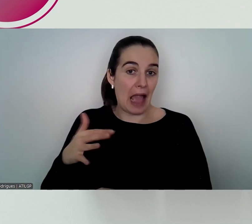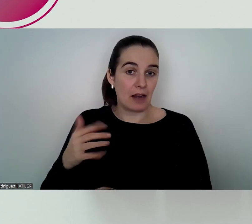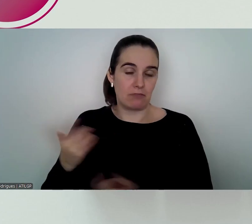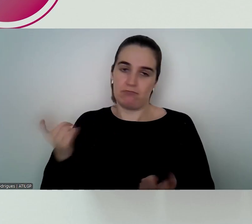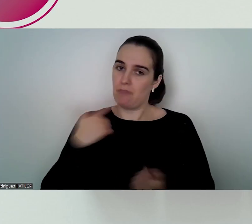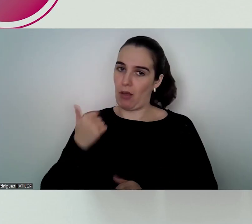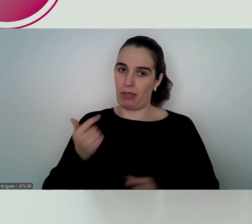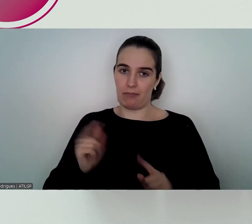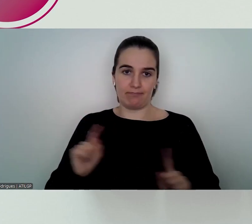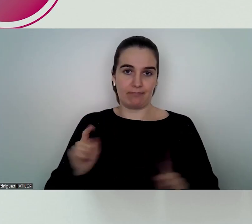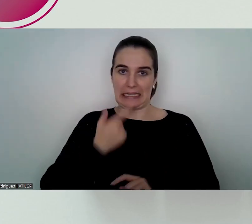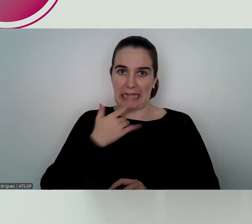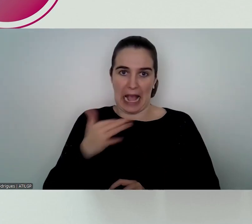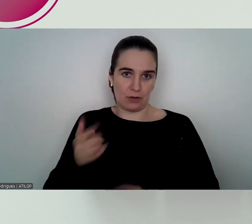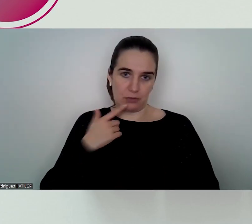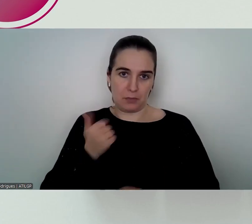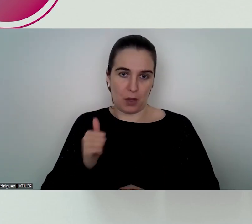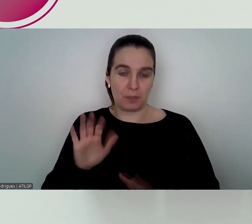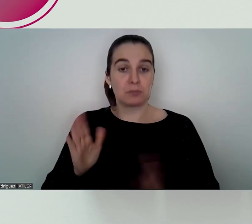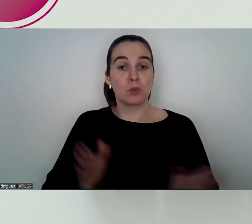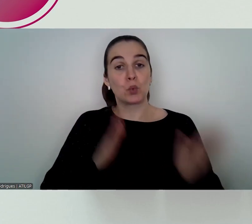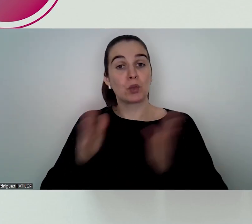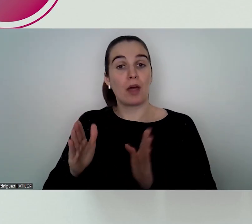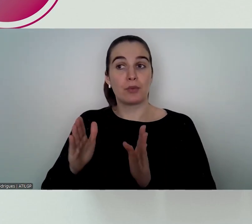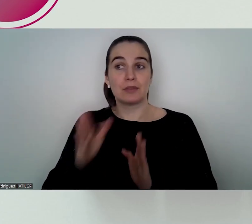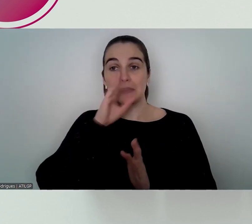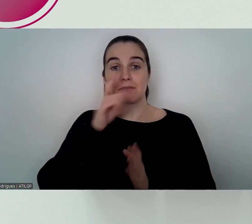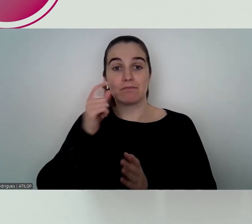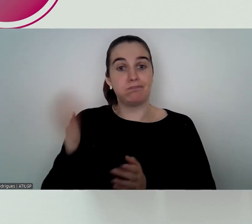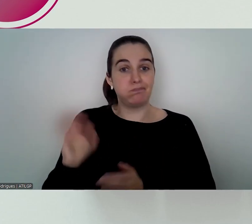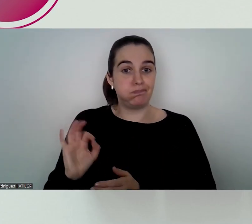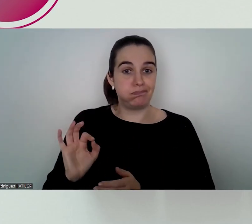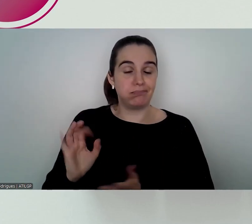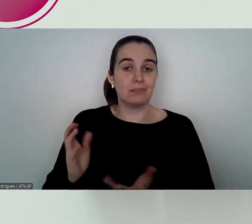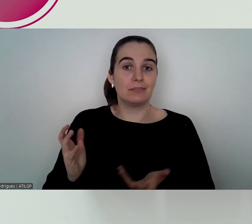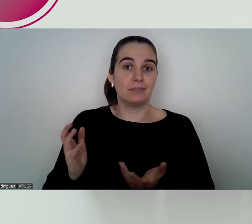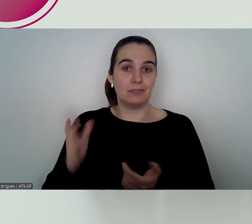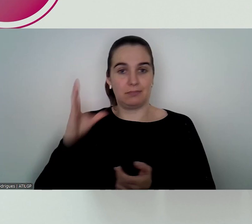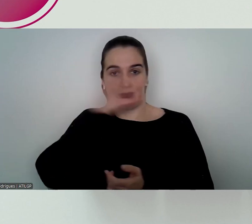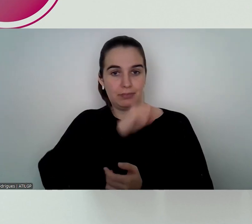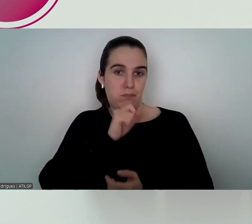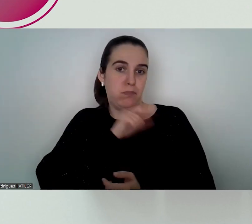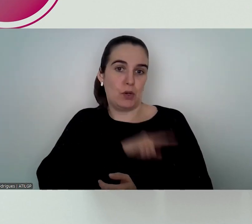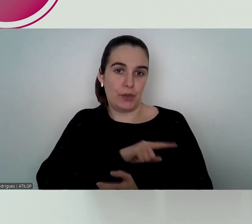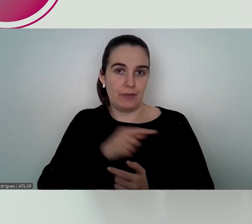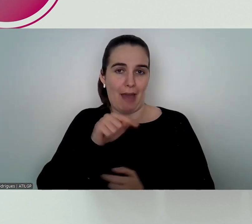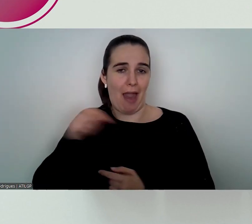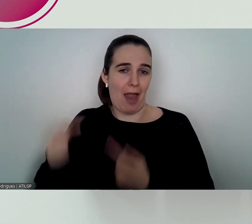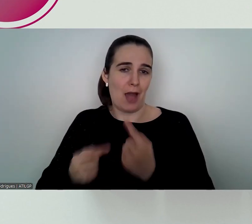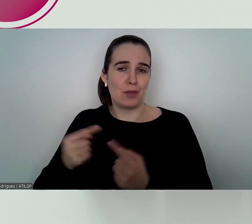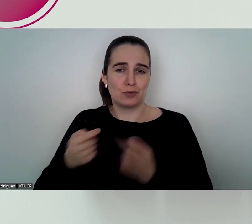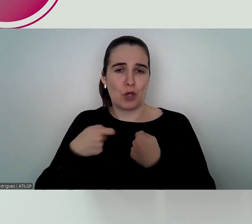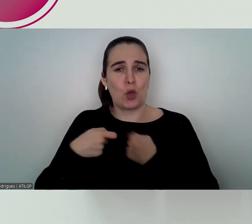monetário, mas, por outro lado, é preciso perceber que há recursos que são consumidos